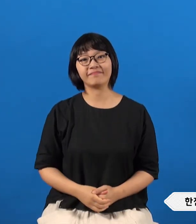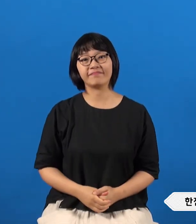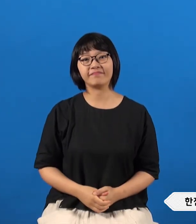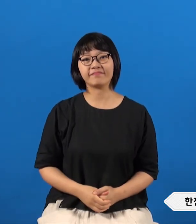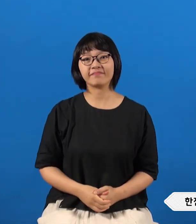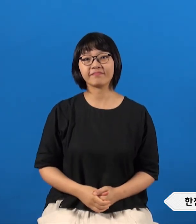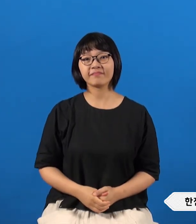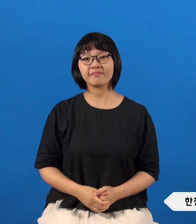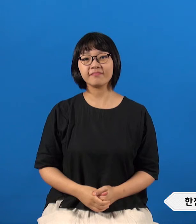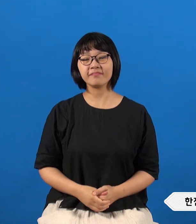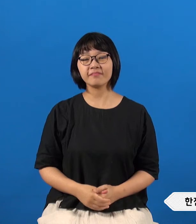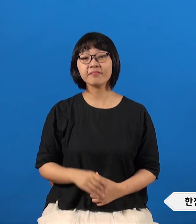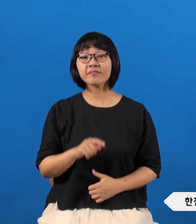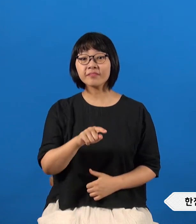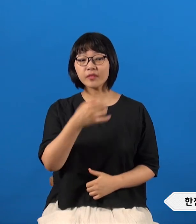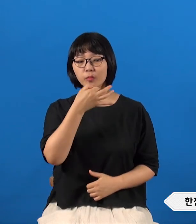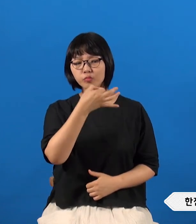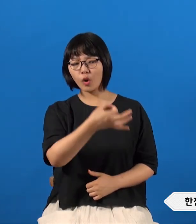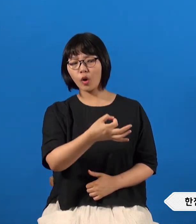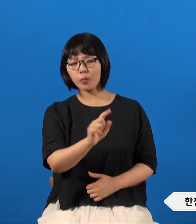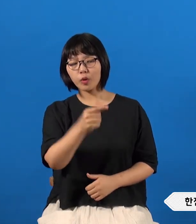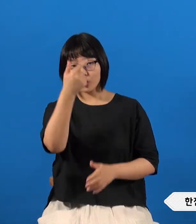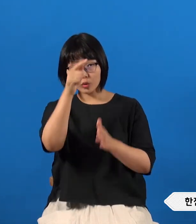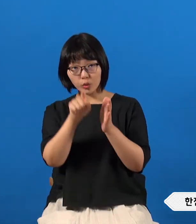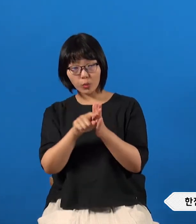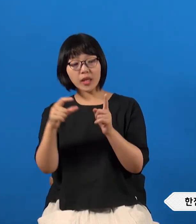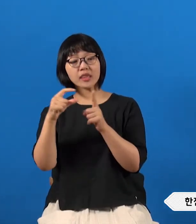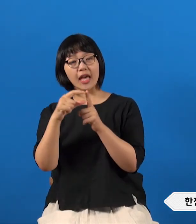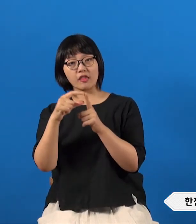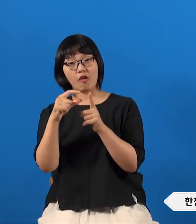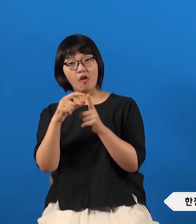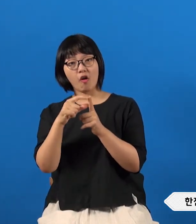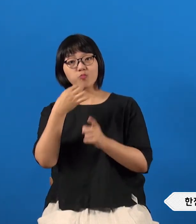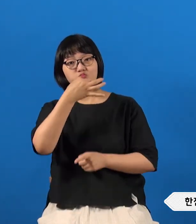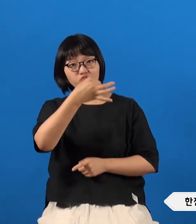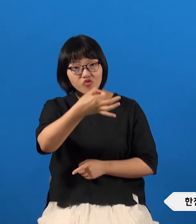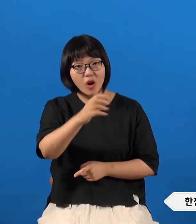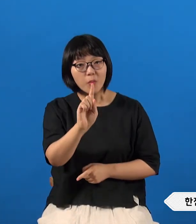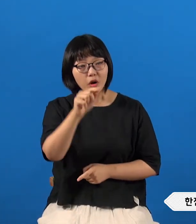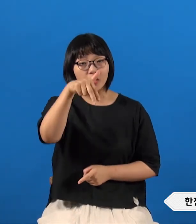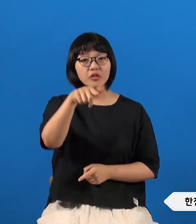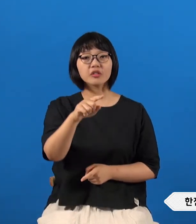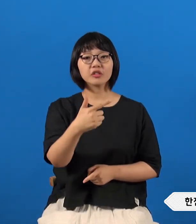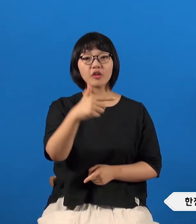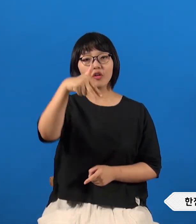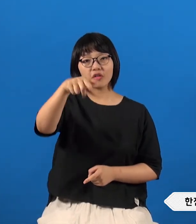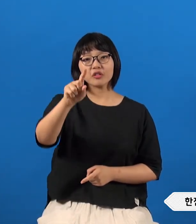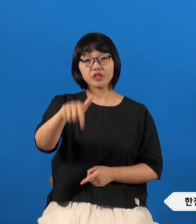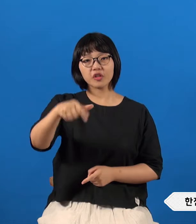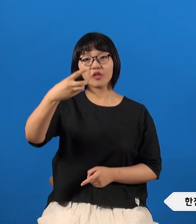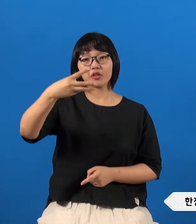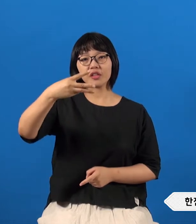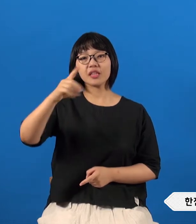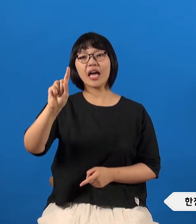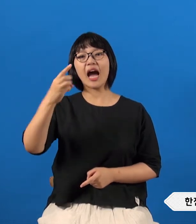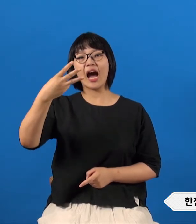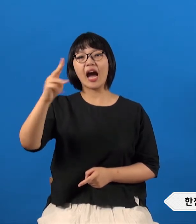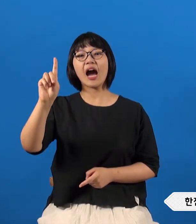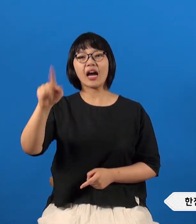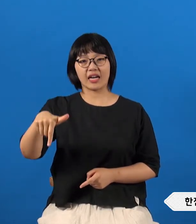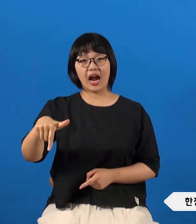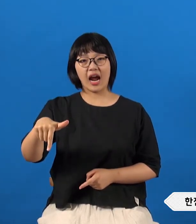그런 죄인입니다. 그것을 교리적인 용어로 전적 타락이라고 합니다.